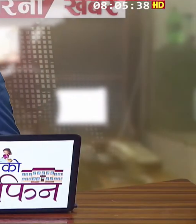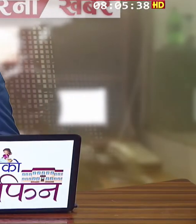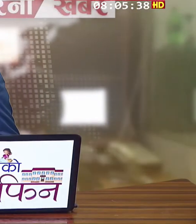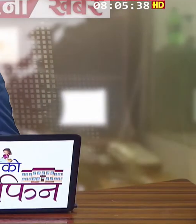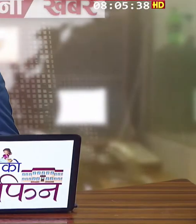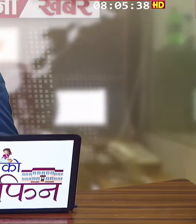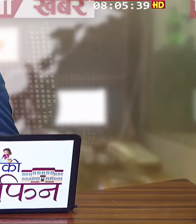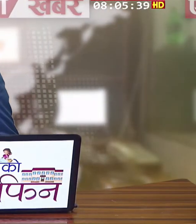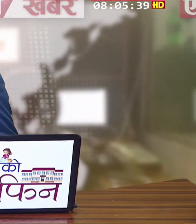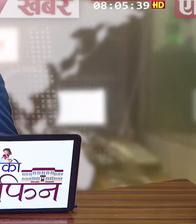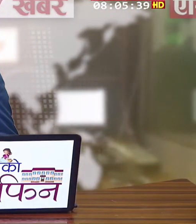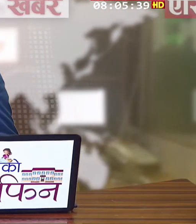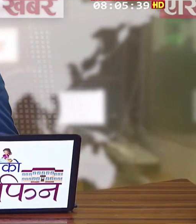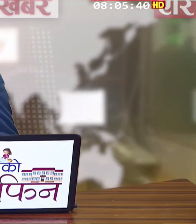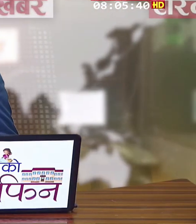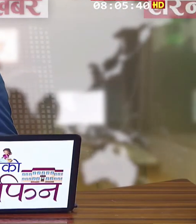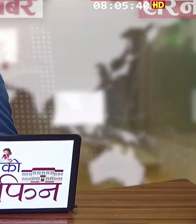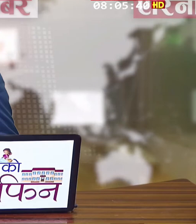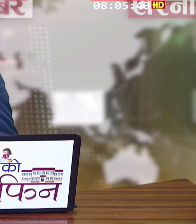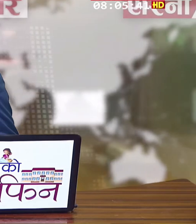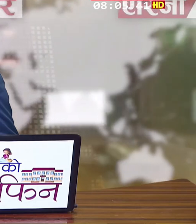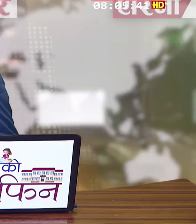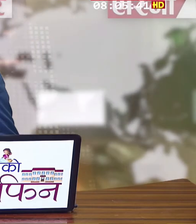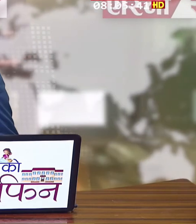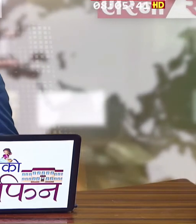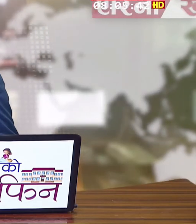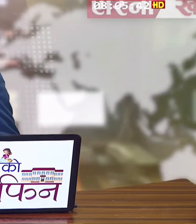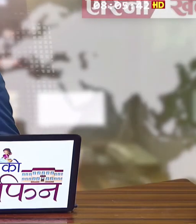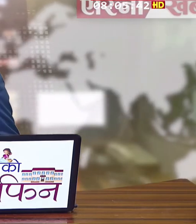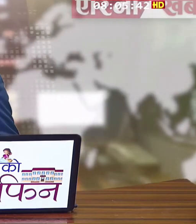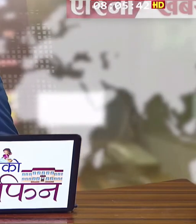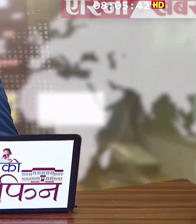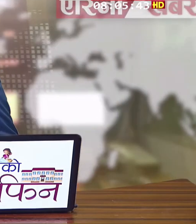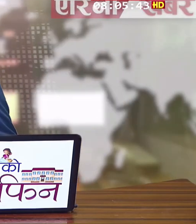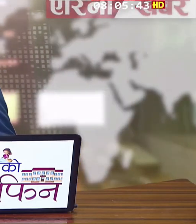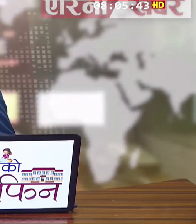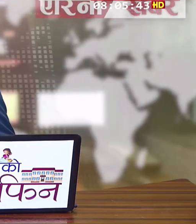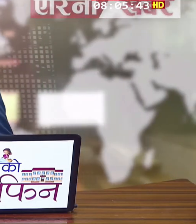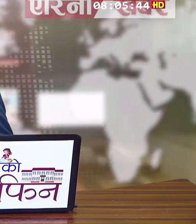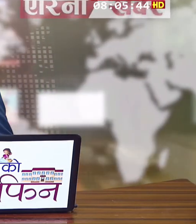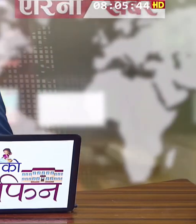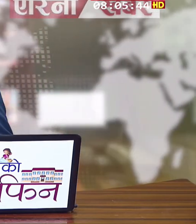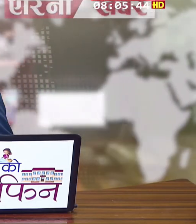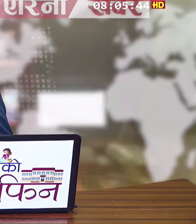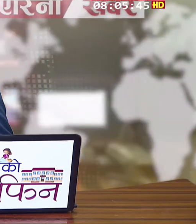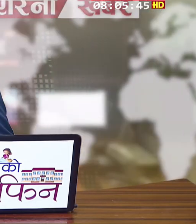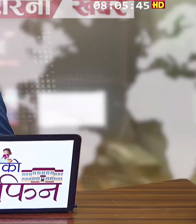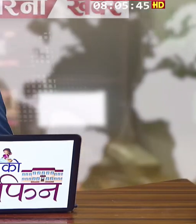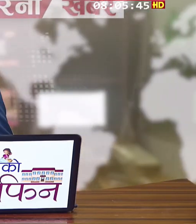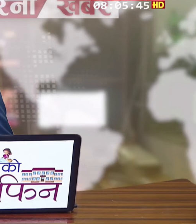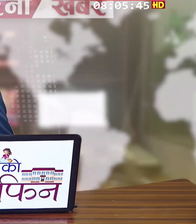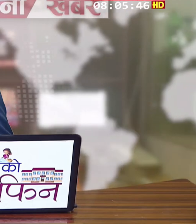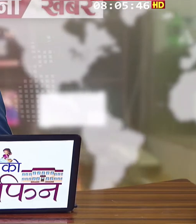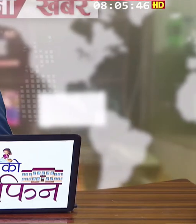आज थप दुईजना में कोरोना भाइरस संक्रमण देखिएको छ। महोत्तरी का 52 वर्षीय पुरुष र काभ्रे का